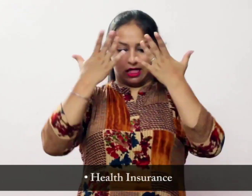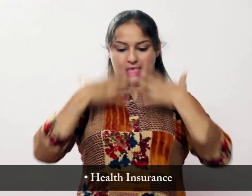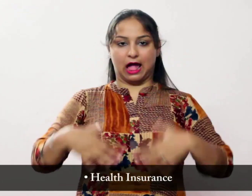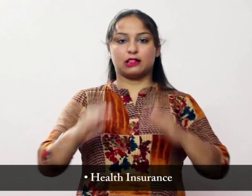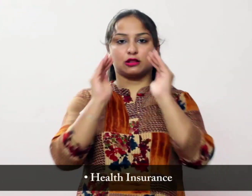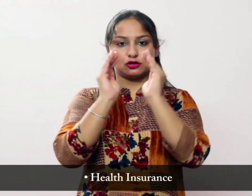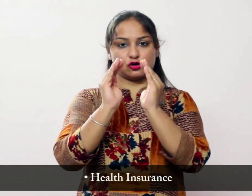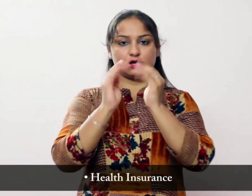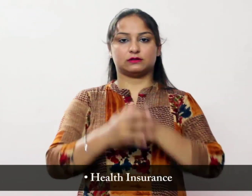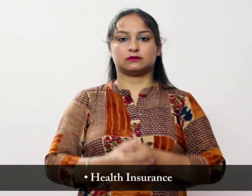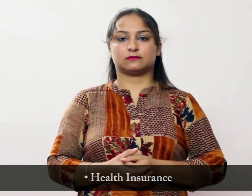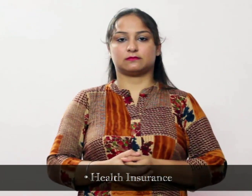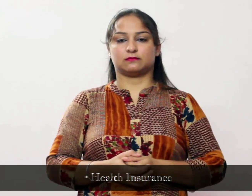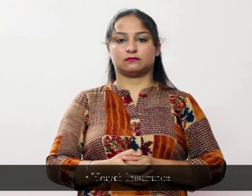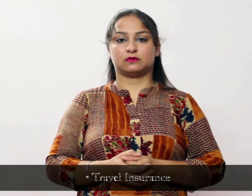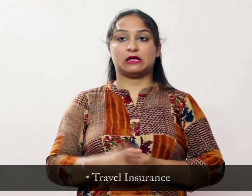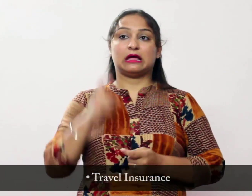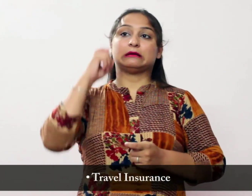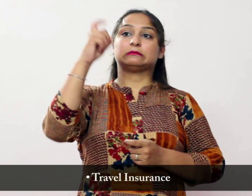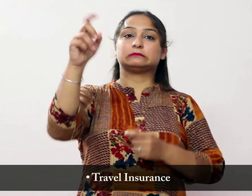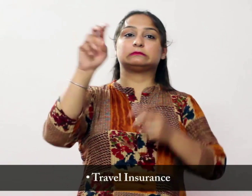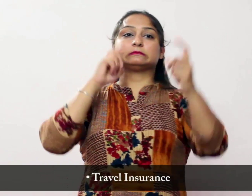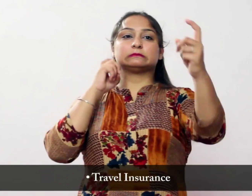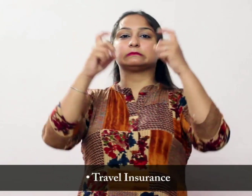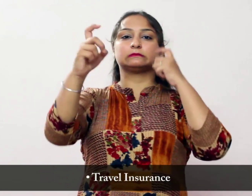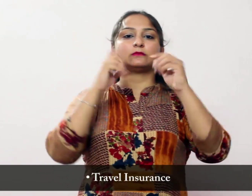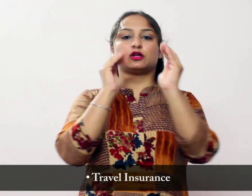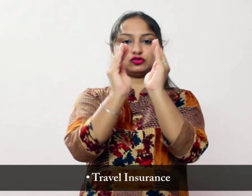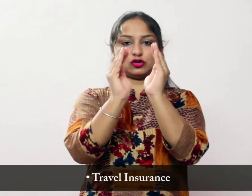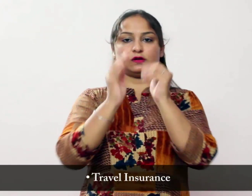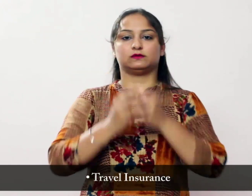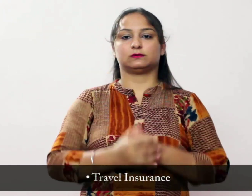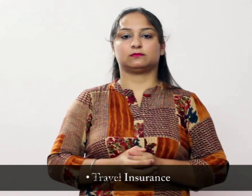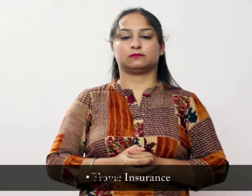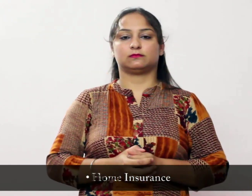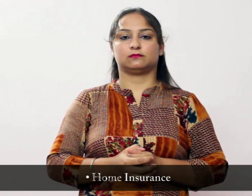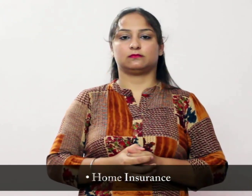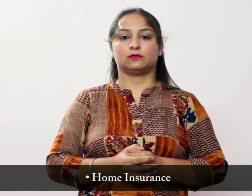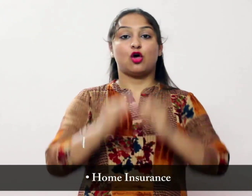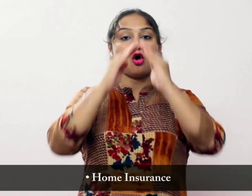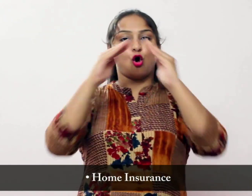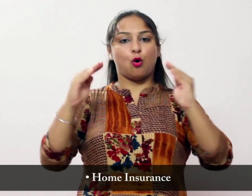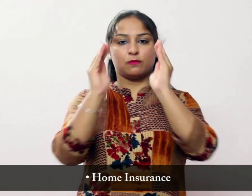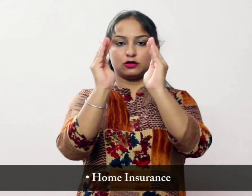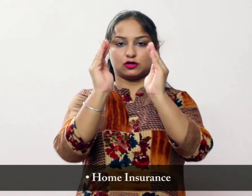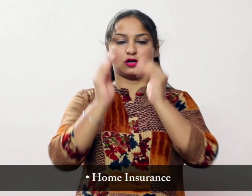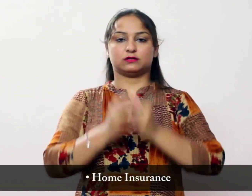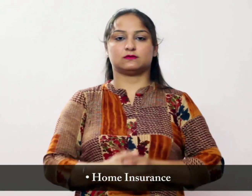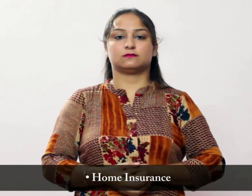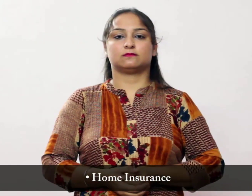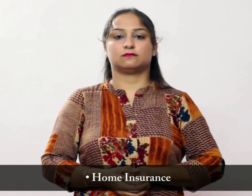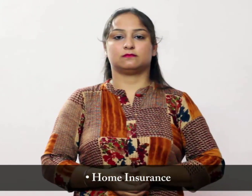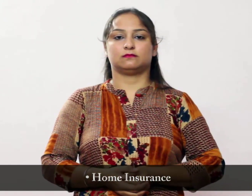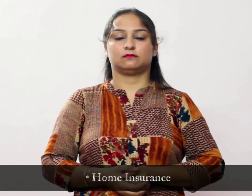स्वास्थ्य बीमा, यात्रा बीमा, गृह बीमा, समुद्री